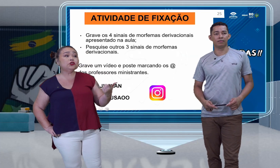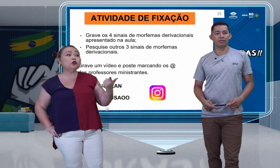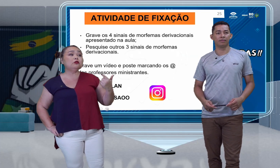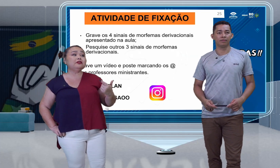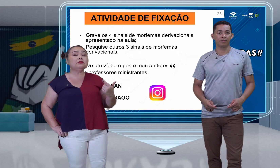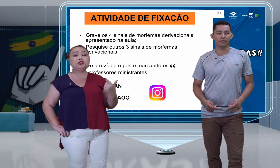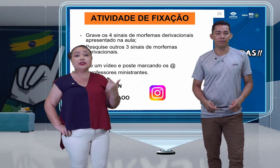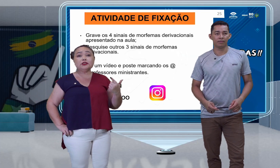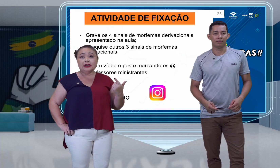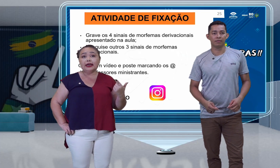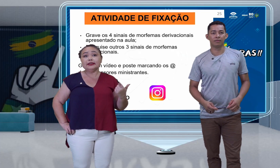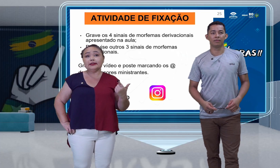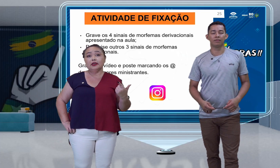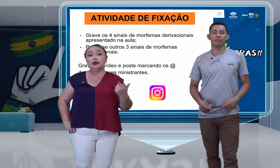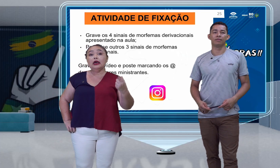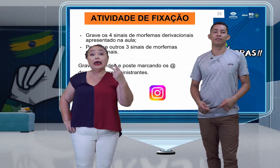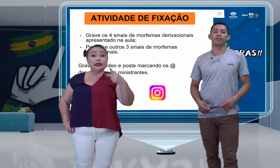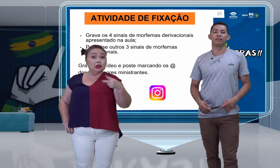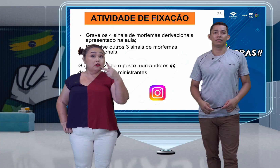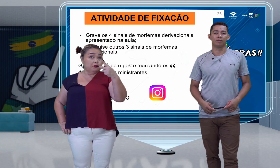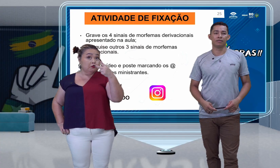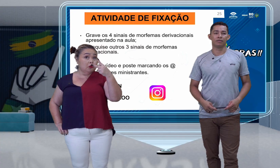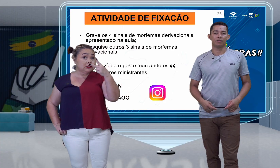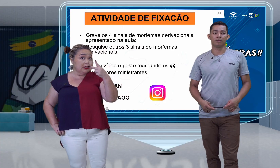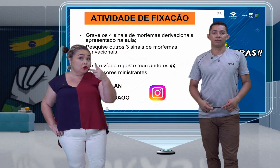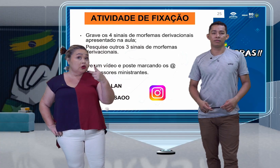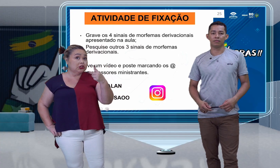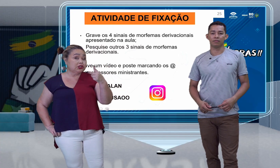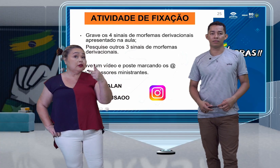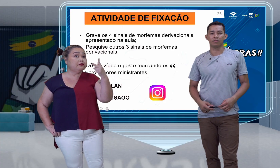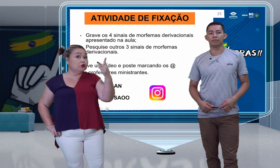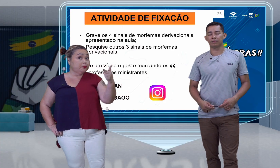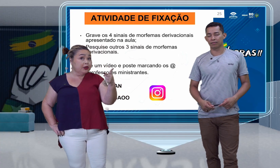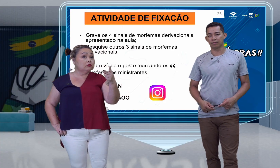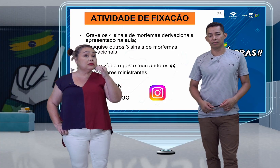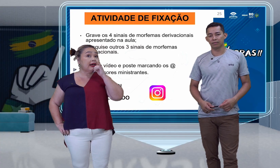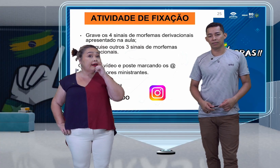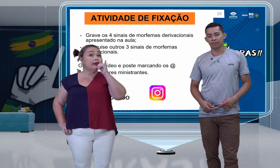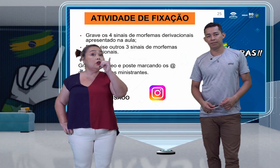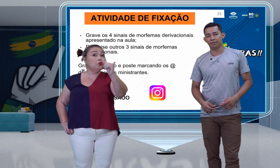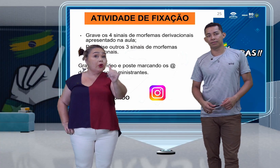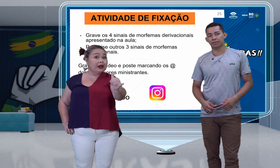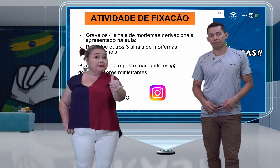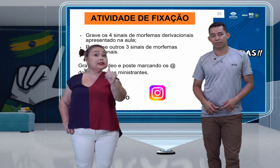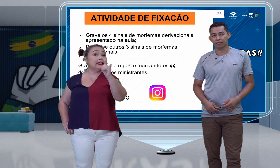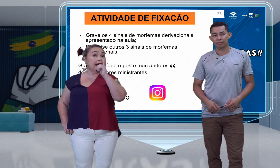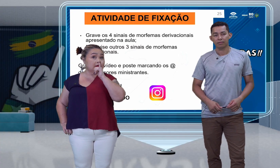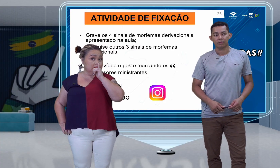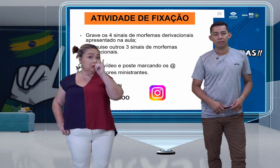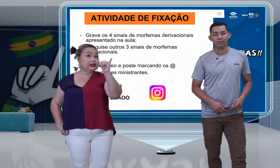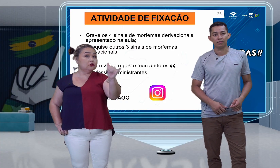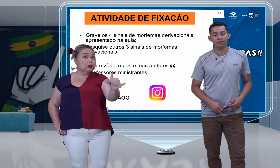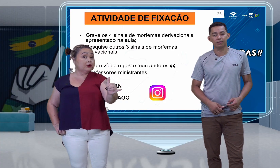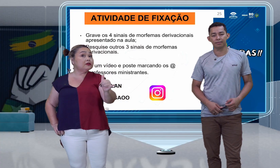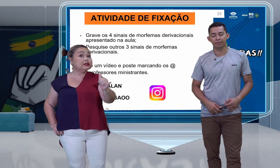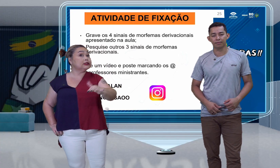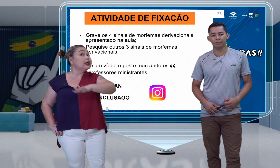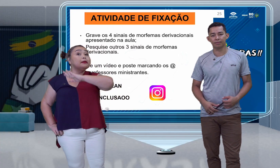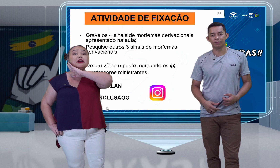com morfemas direcionais. Aqui eu mostrei 2, né? Que foi o perguntar e o avisar. Mostrei 2 para vocês. Mas